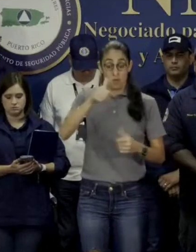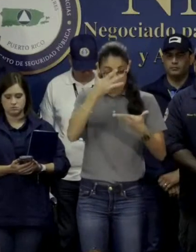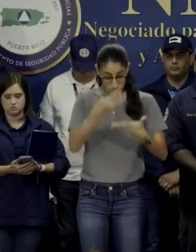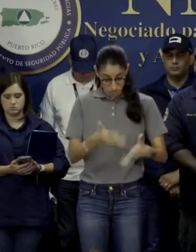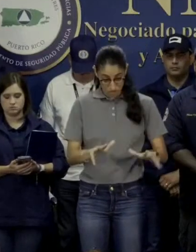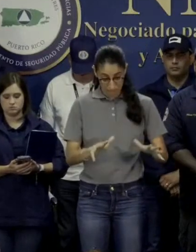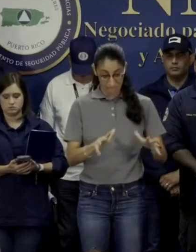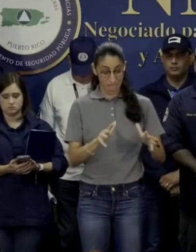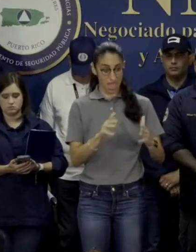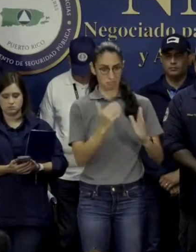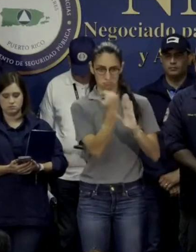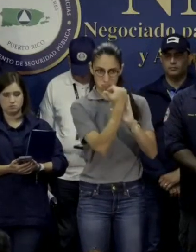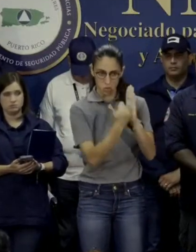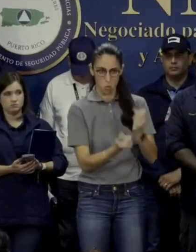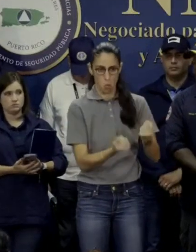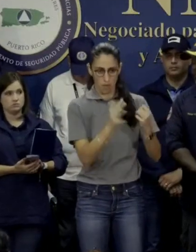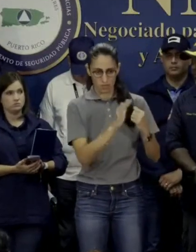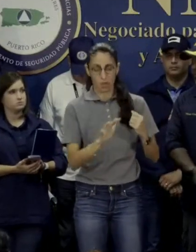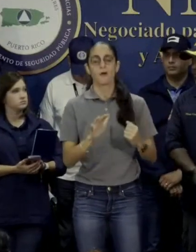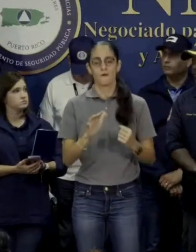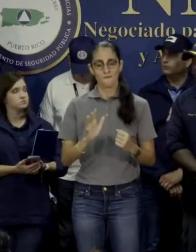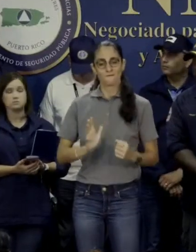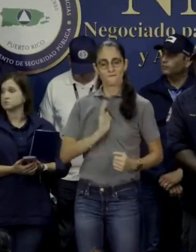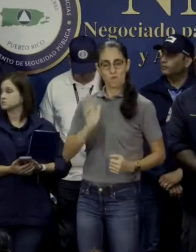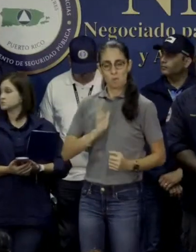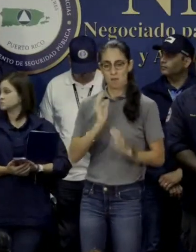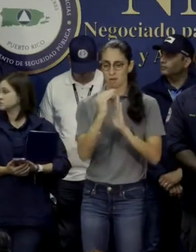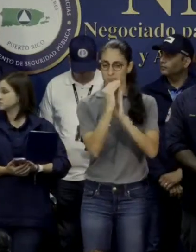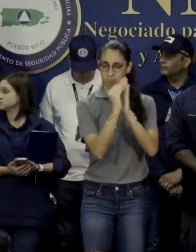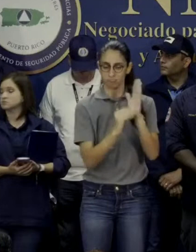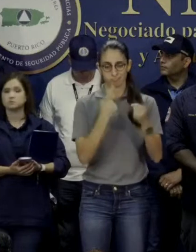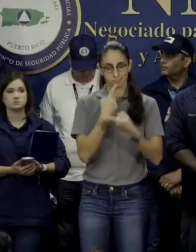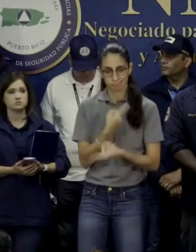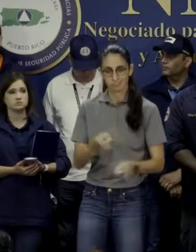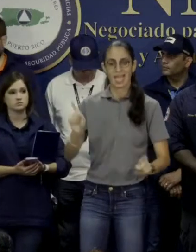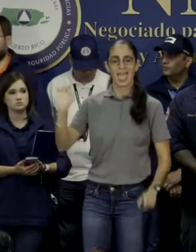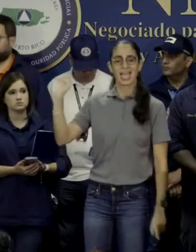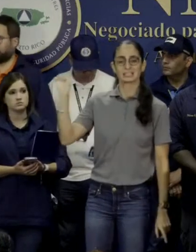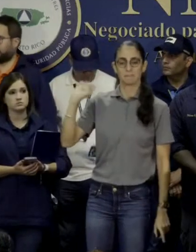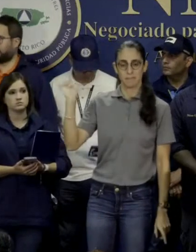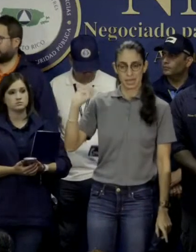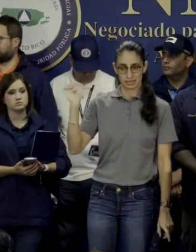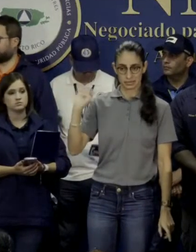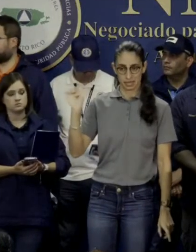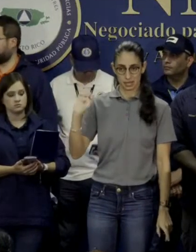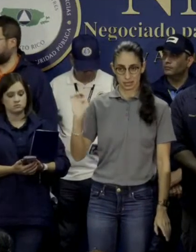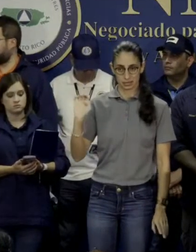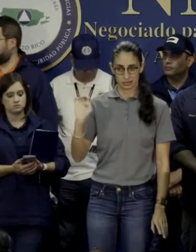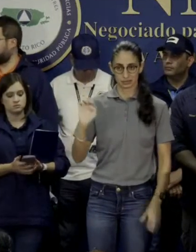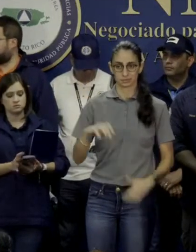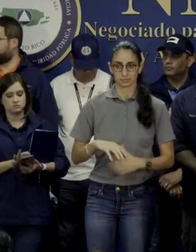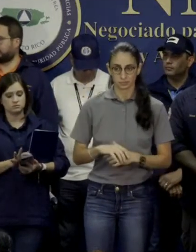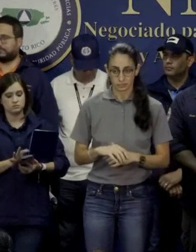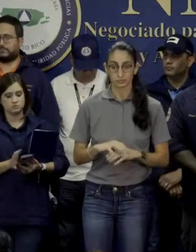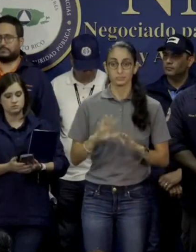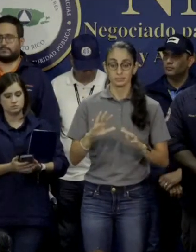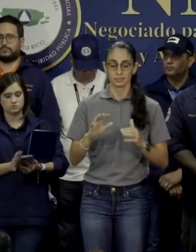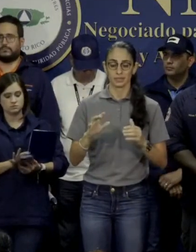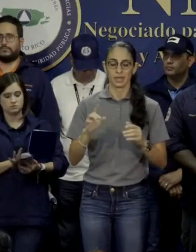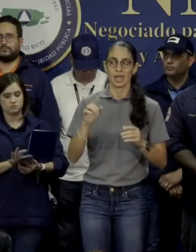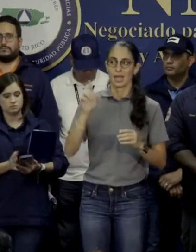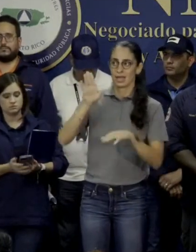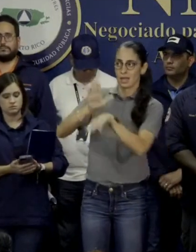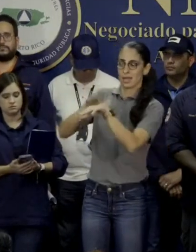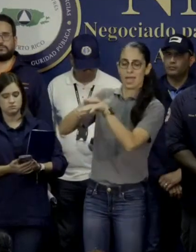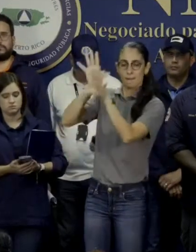todo ese ejercicio es que se hace la solicitud formal de declaración de emergencia de desastre al